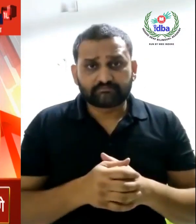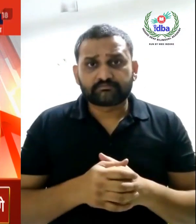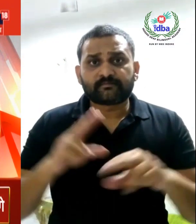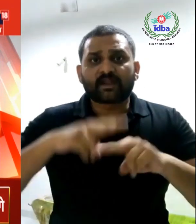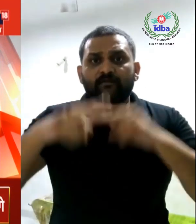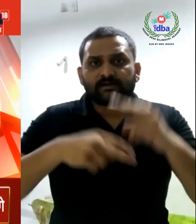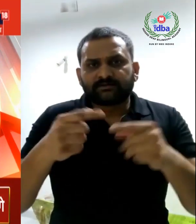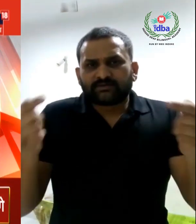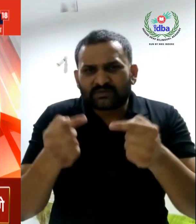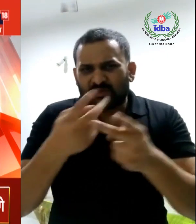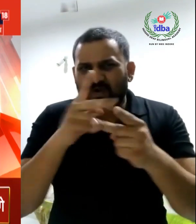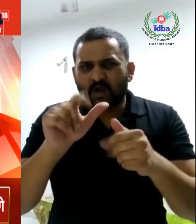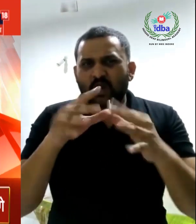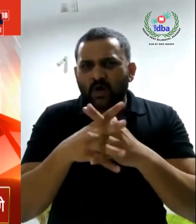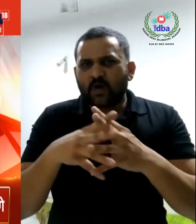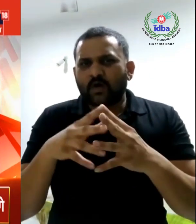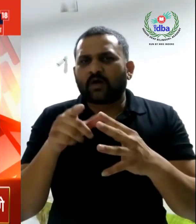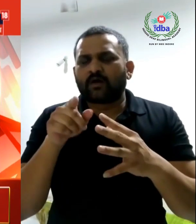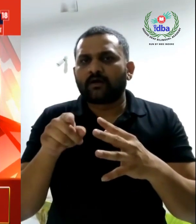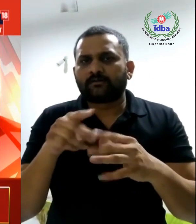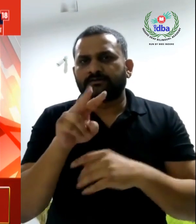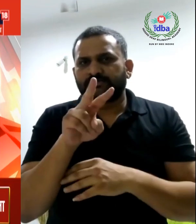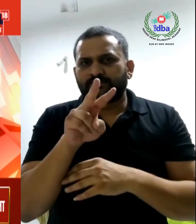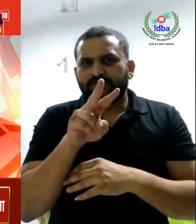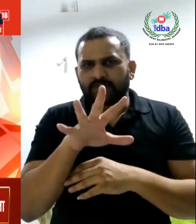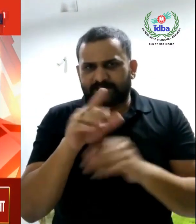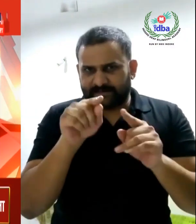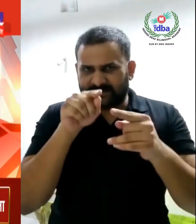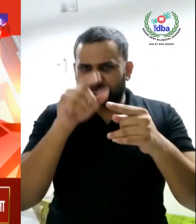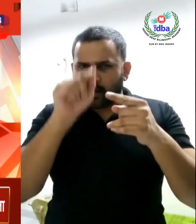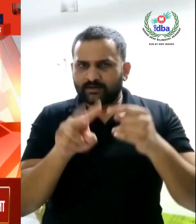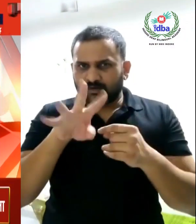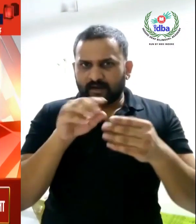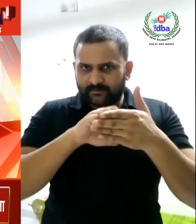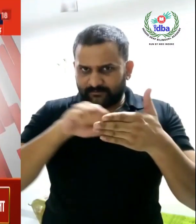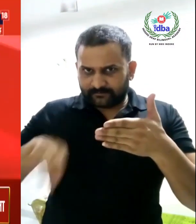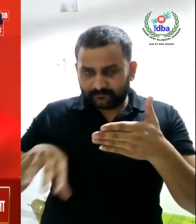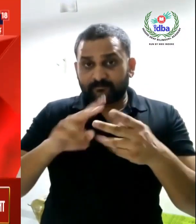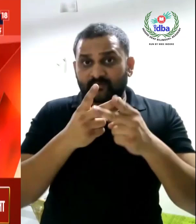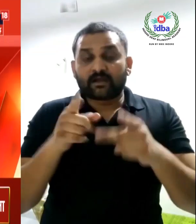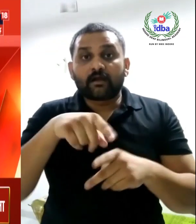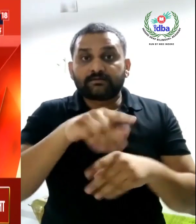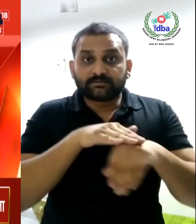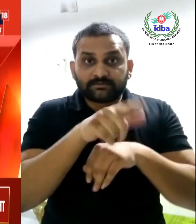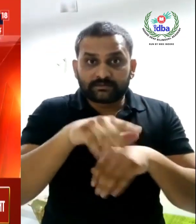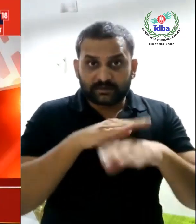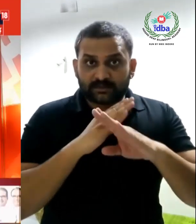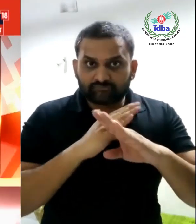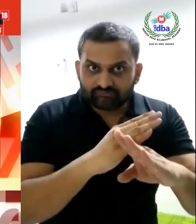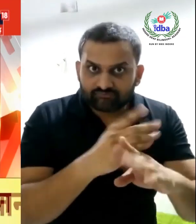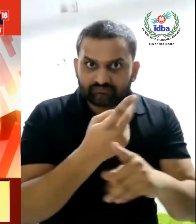औद्योगिक विवाद अधिनियम की धारा 25 को छोड़कर जो श्रमिकों की सुरक्षा जैसे